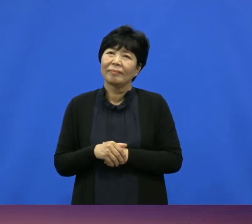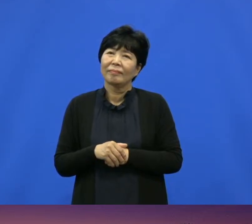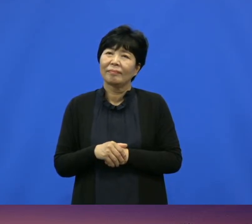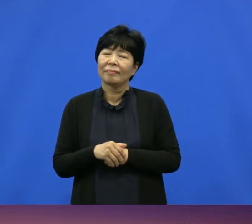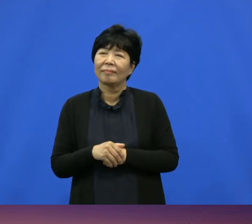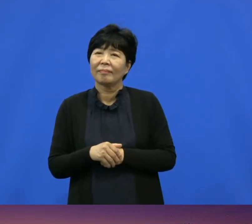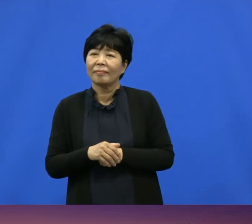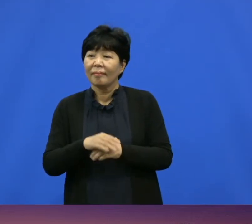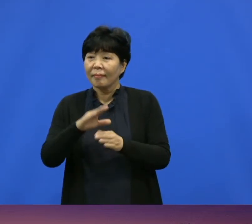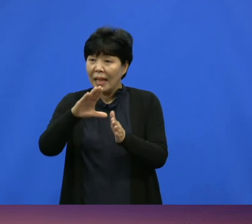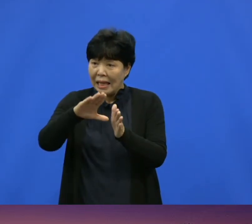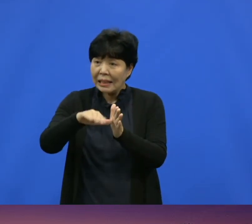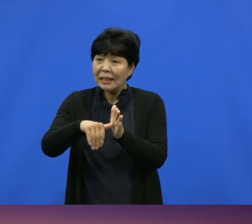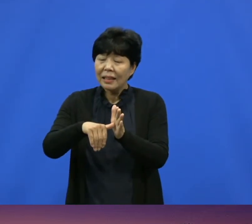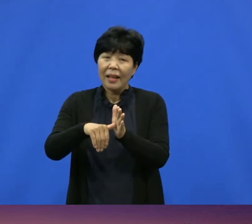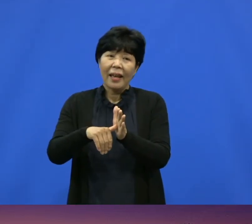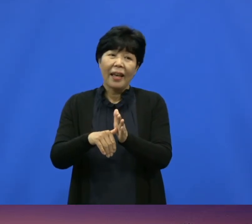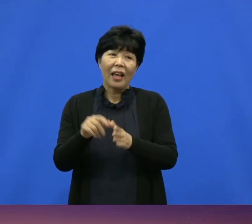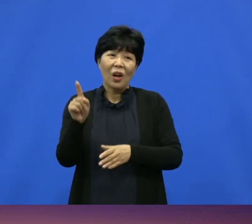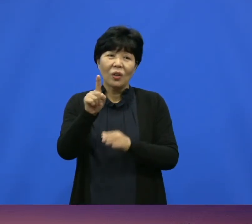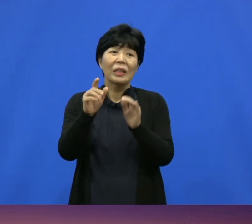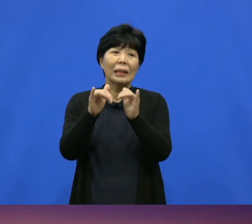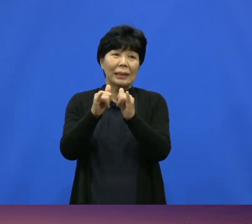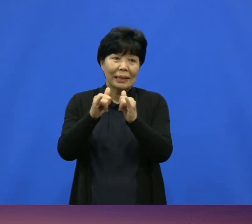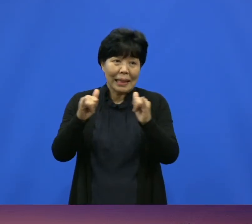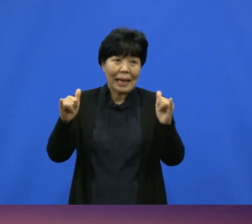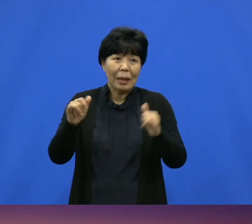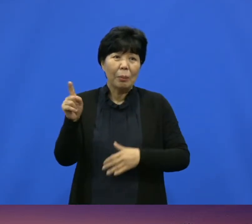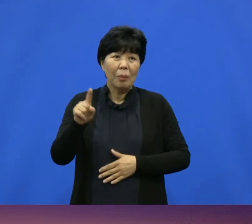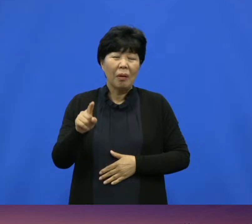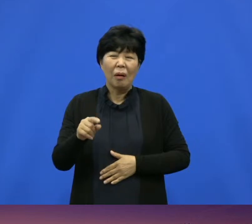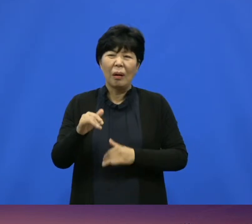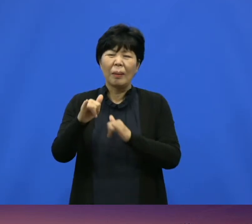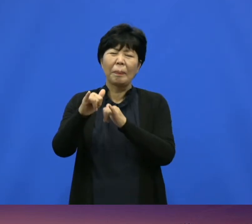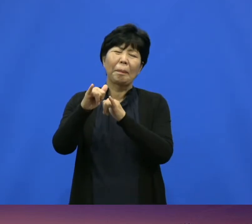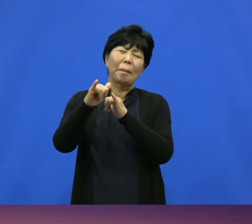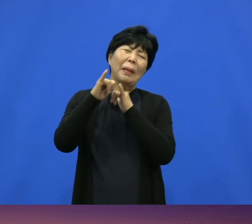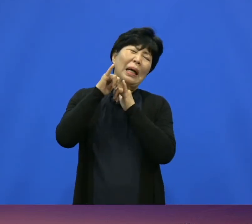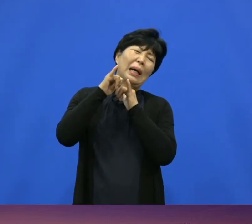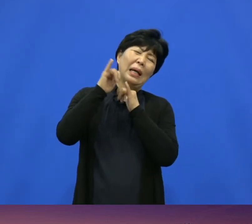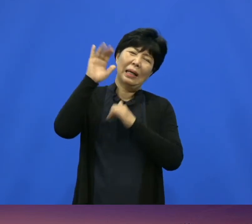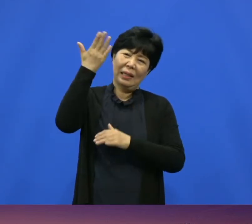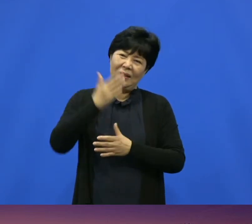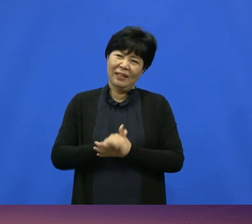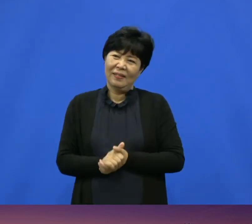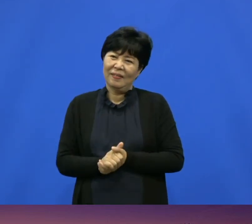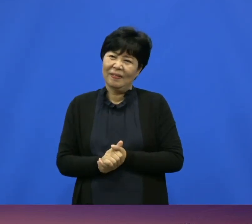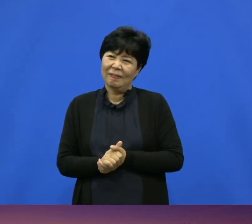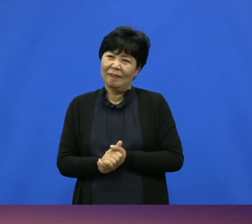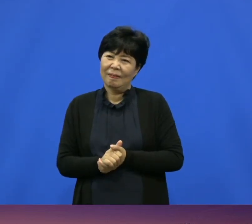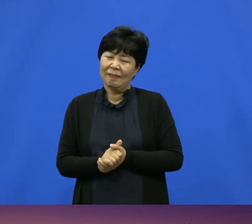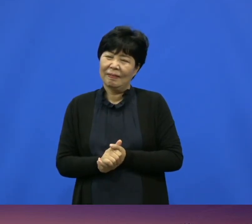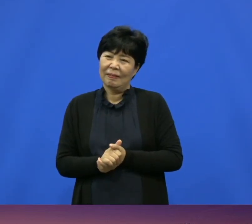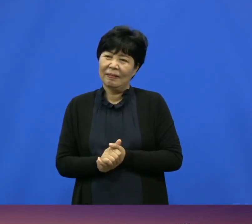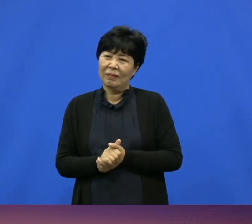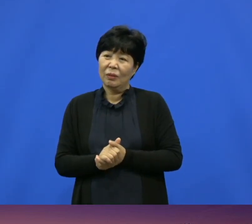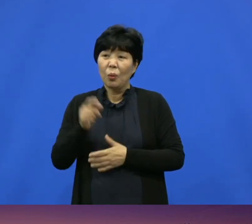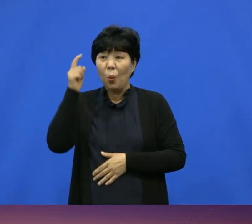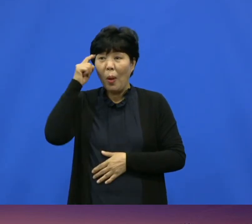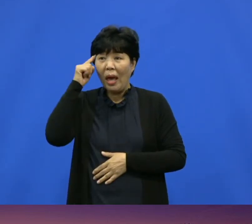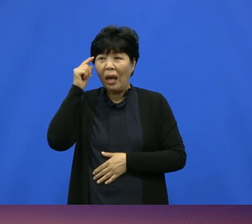이럴 경우는 여러분, 어떤 사람들은 최악의 경우는 자기의 목숨을 끊어버려요. 더 이상 나갈 곳이